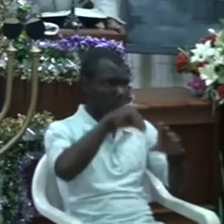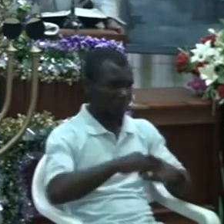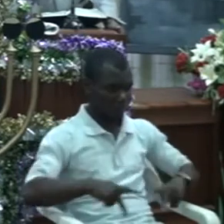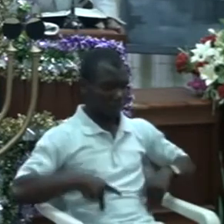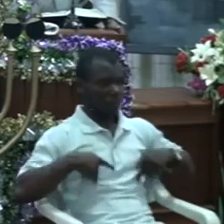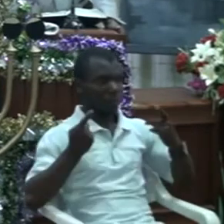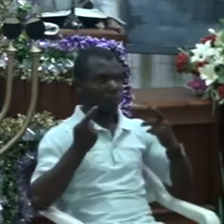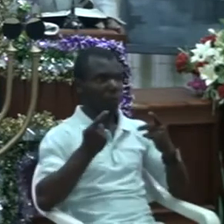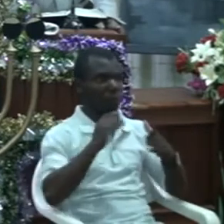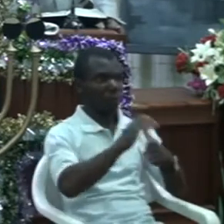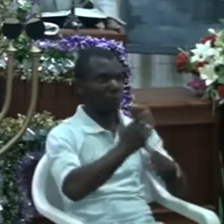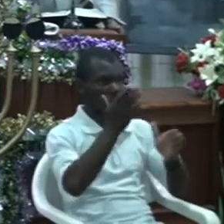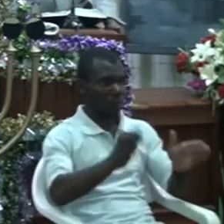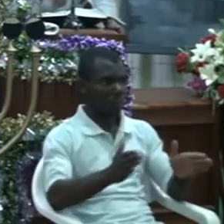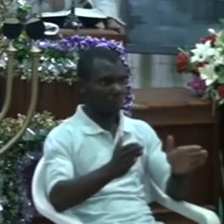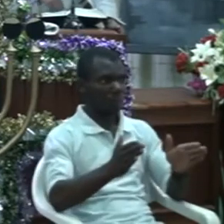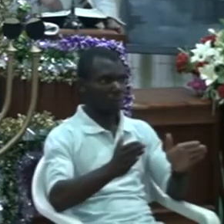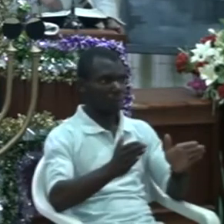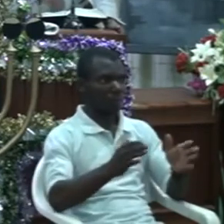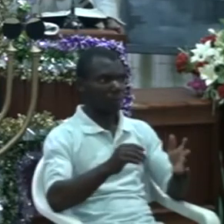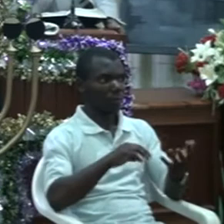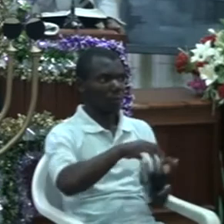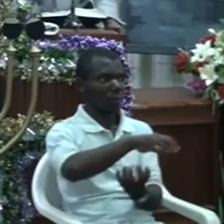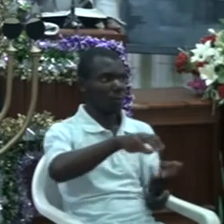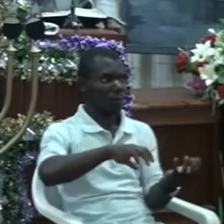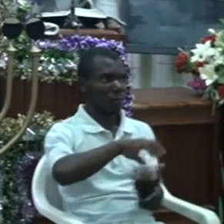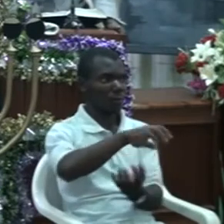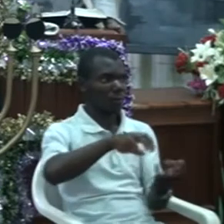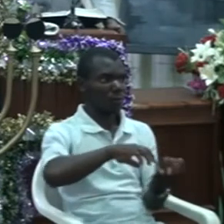parce qu'il y a le laisser-aller dans la vie des croyants.